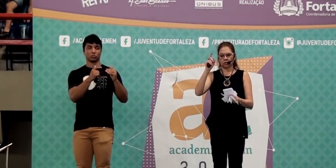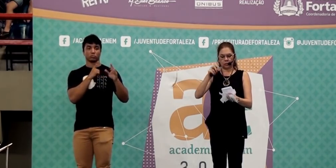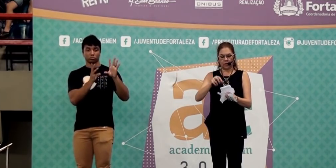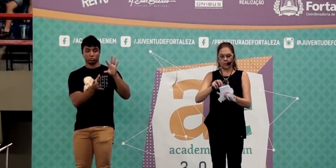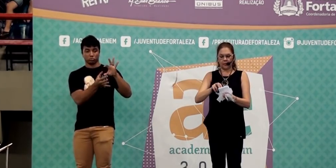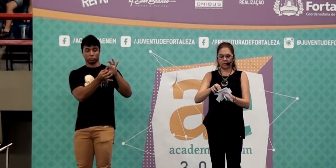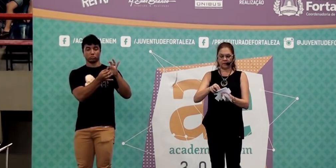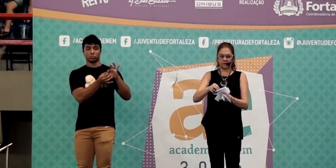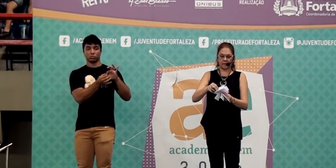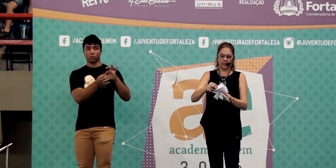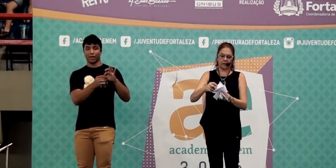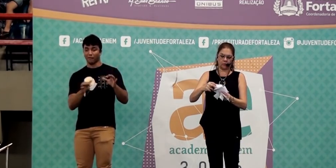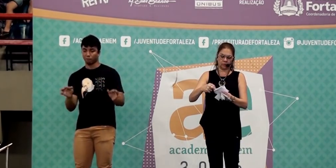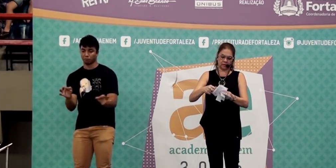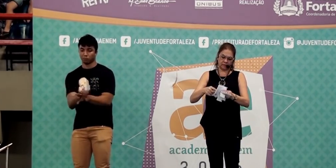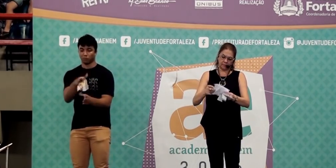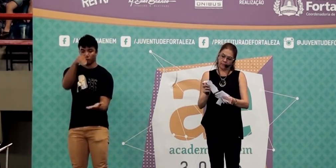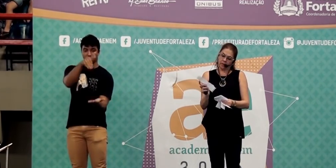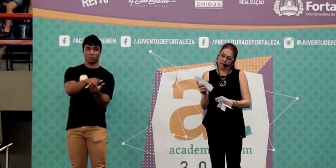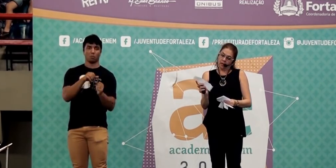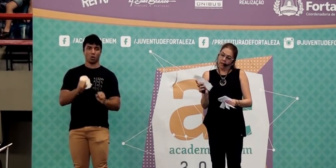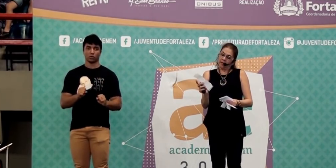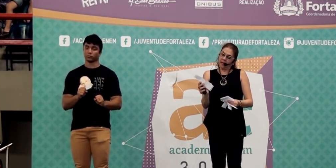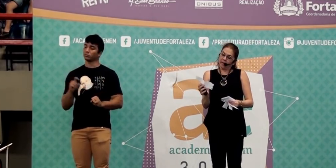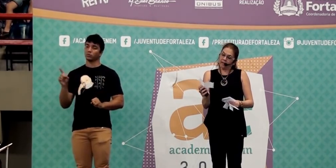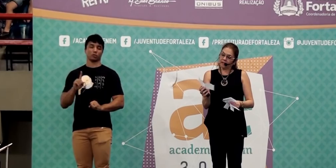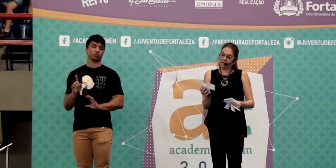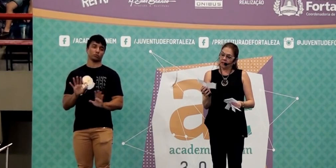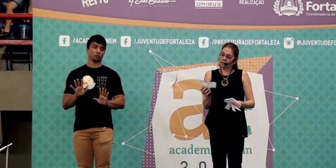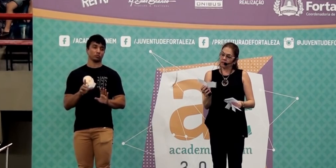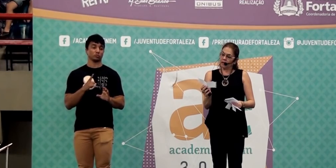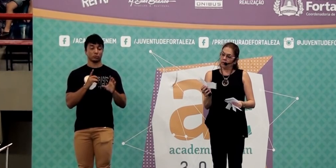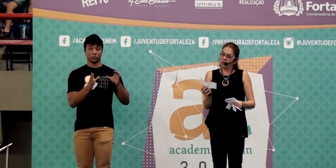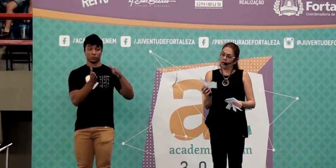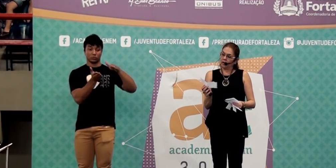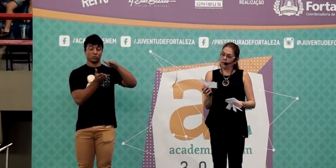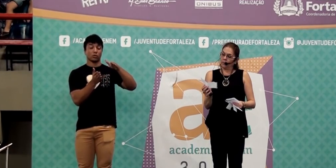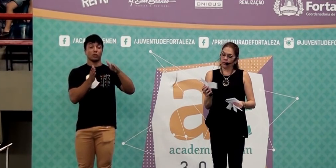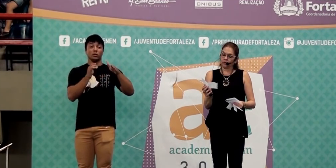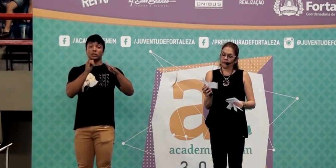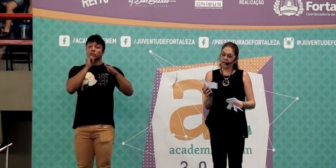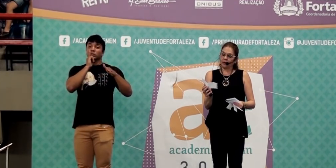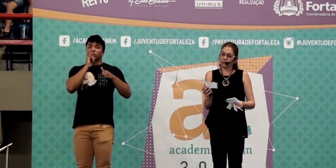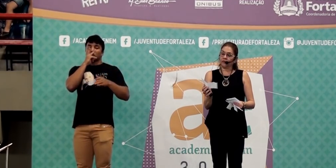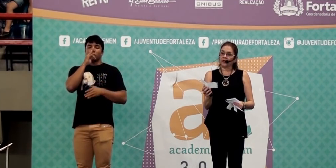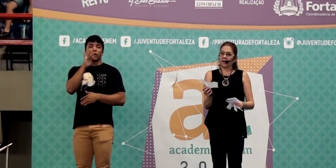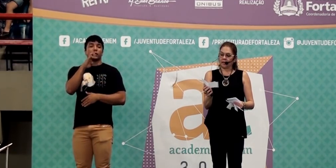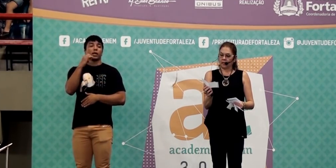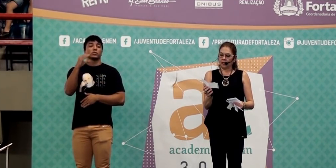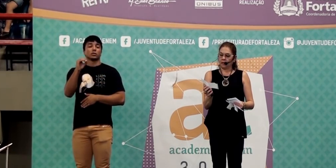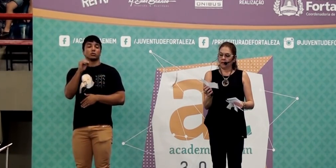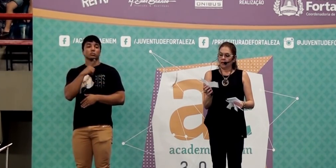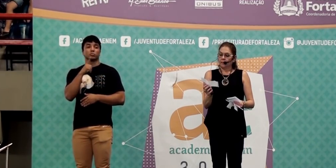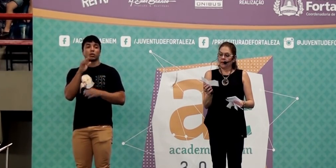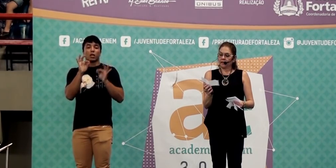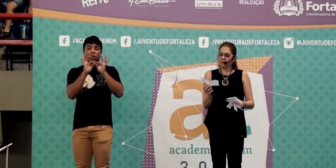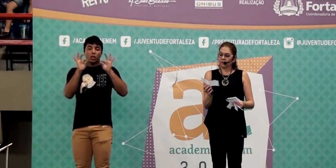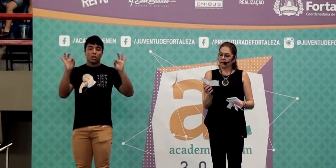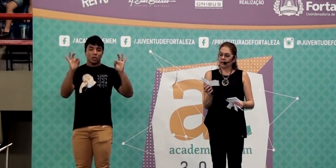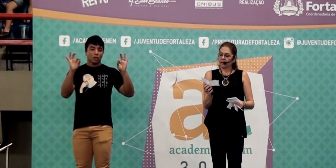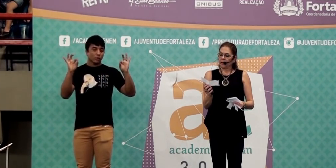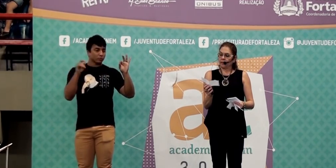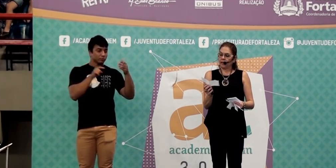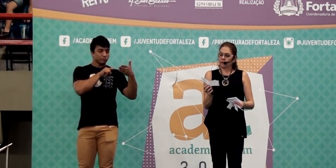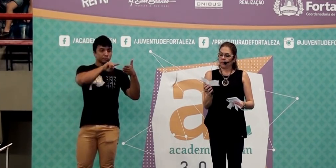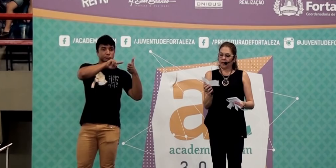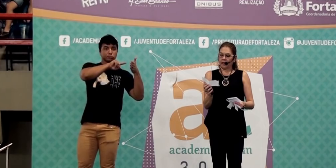como toda, eu não posso fazer perguntas. Na redação, se eu colocar um ponto final no fim da linha, mesmo